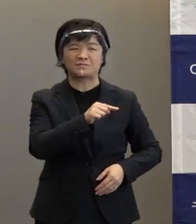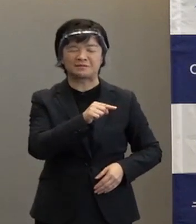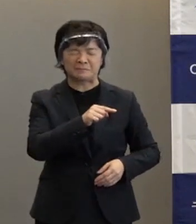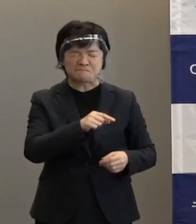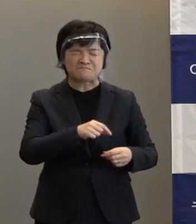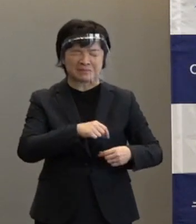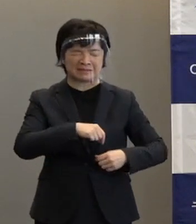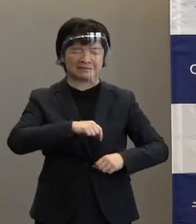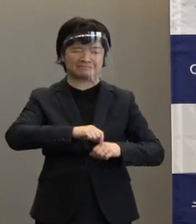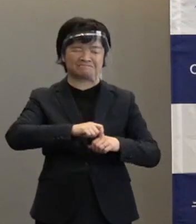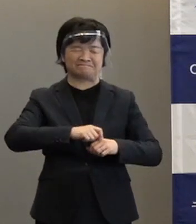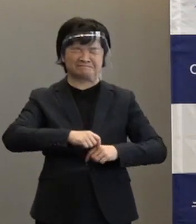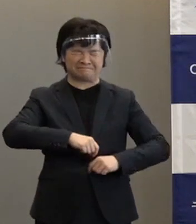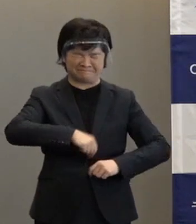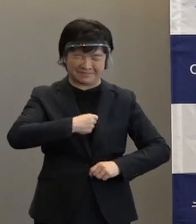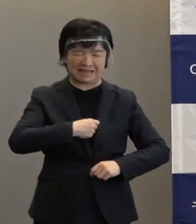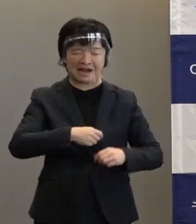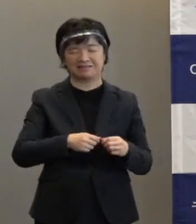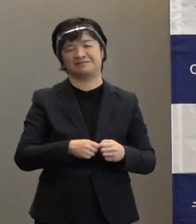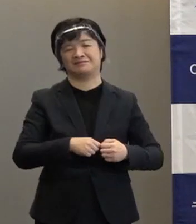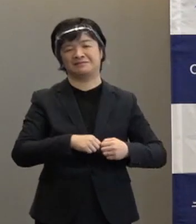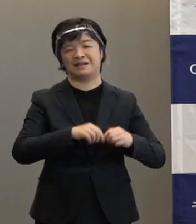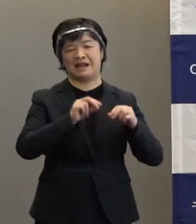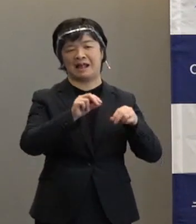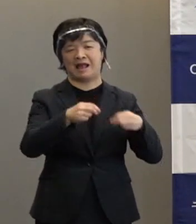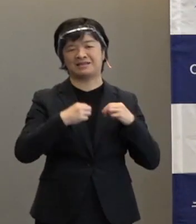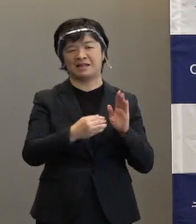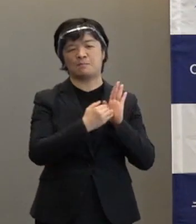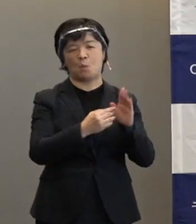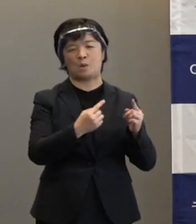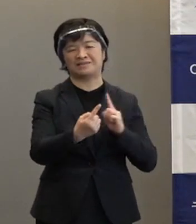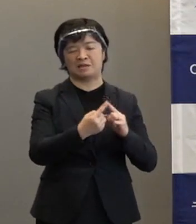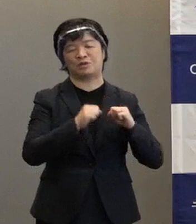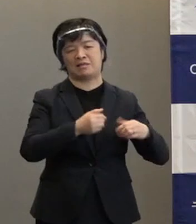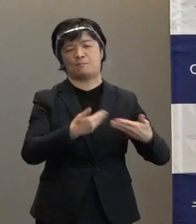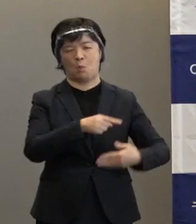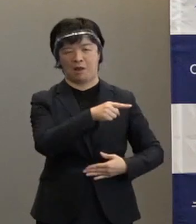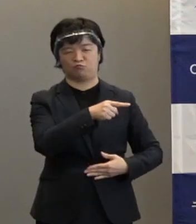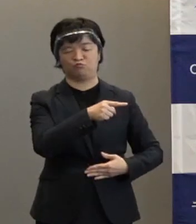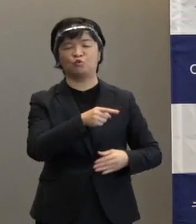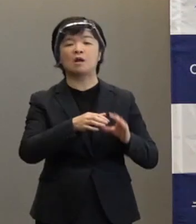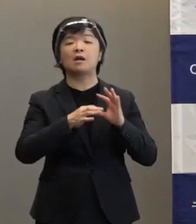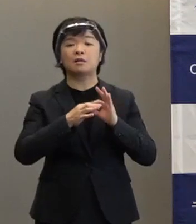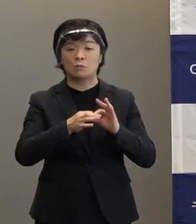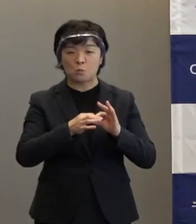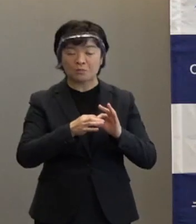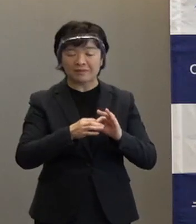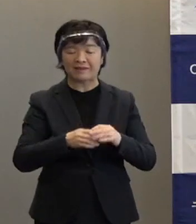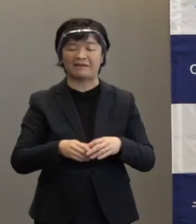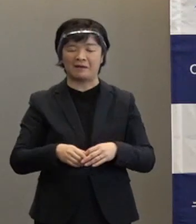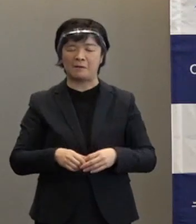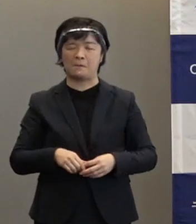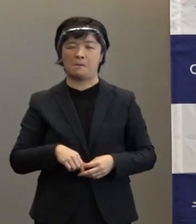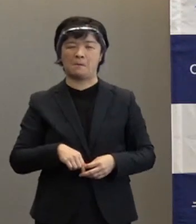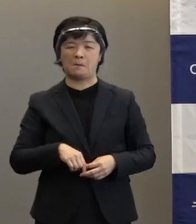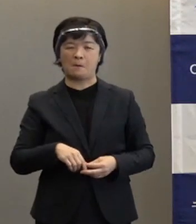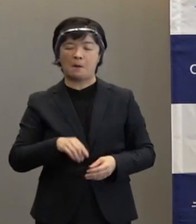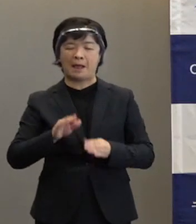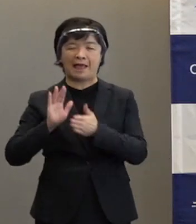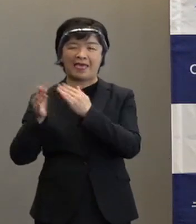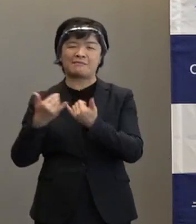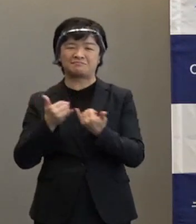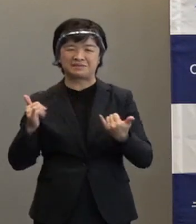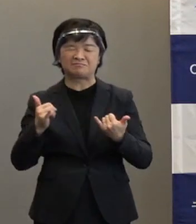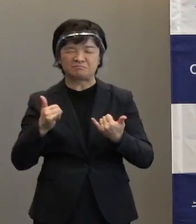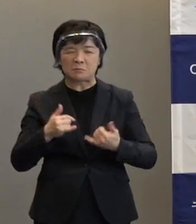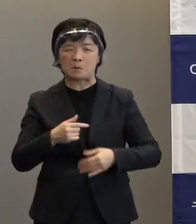ただいております。感染防止への認識意識の高い県民の方のニーズにも応えていただいているということから、県